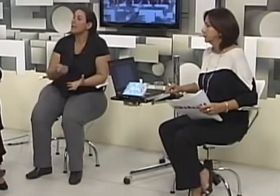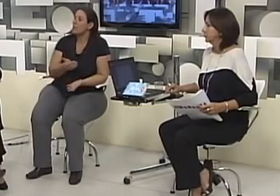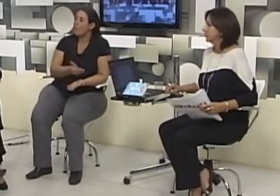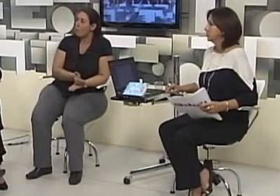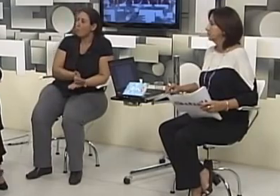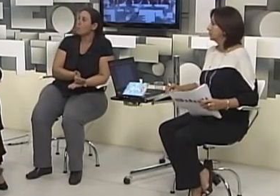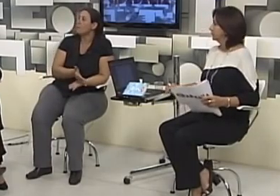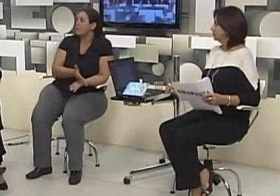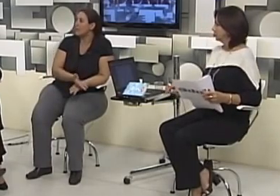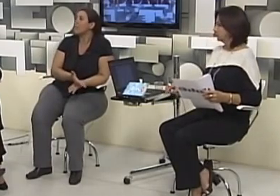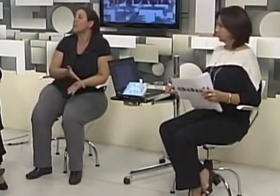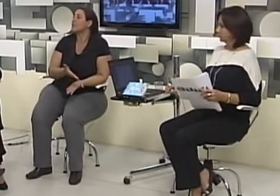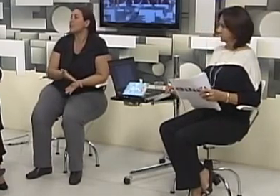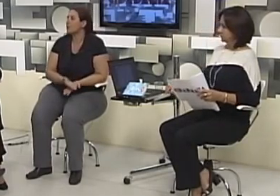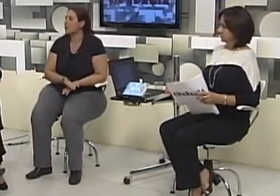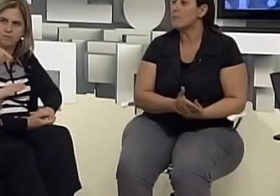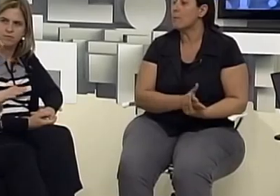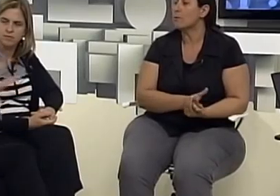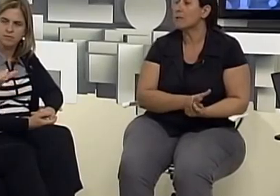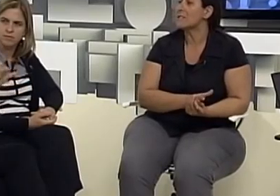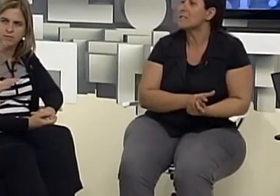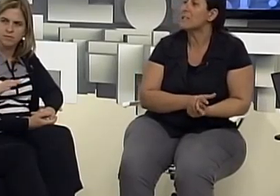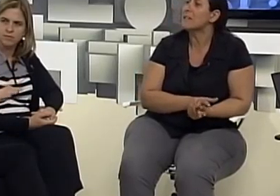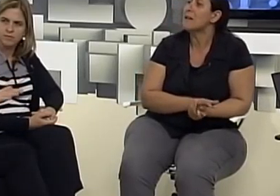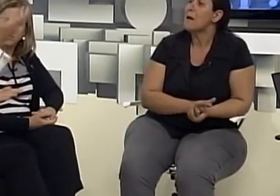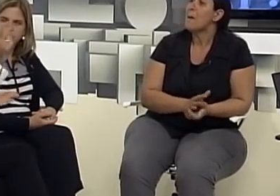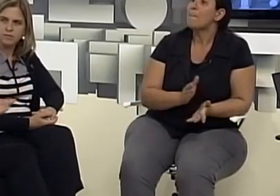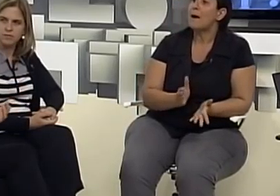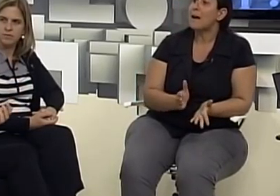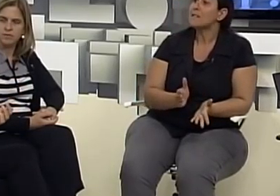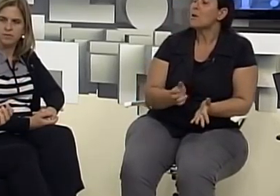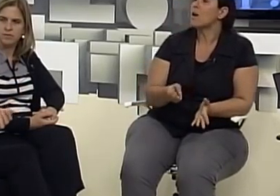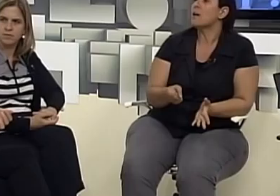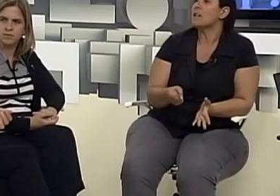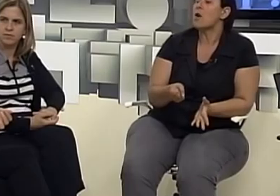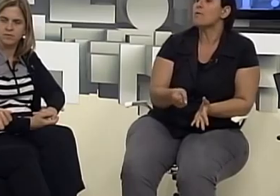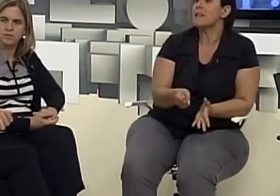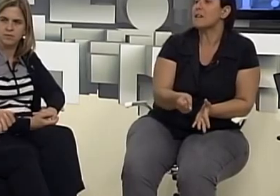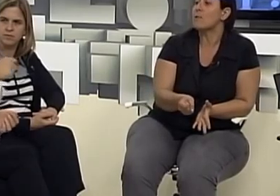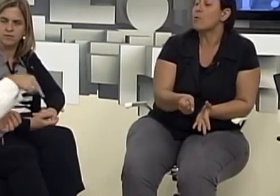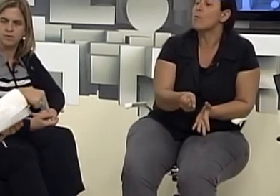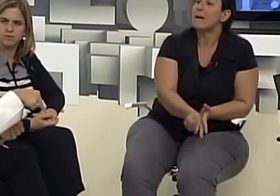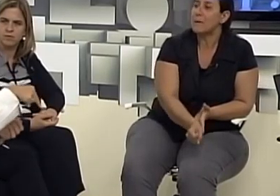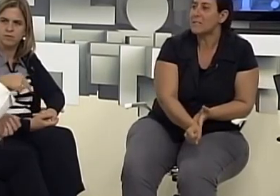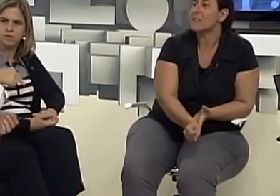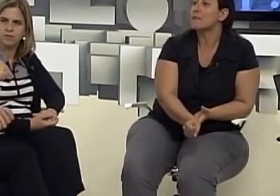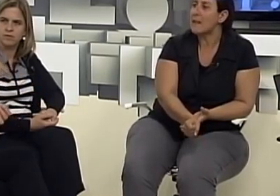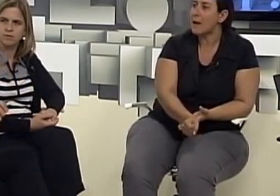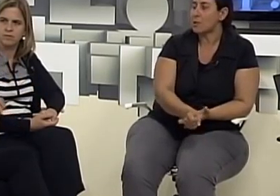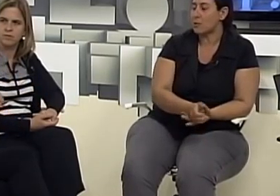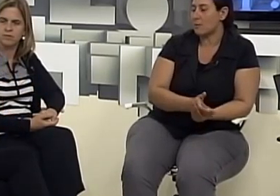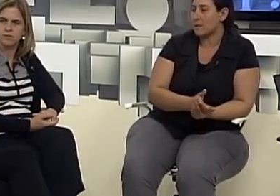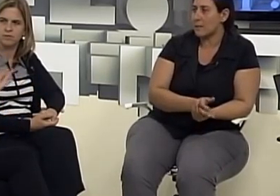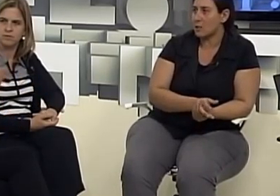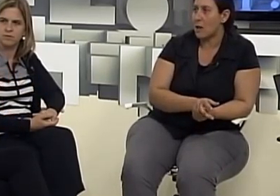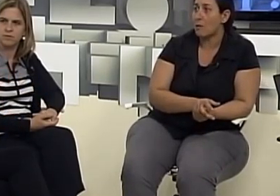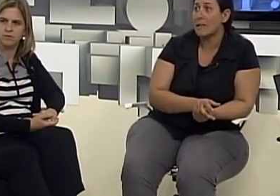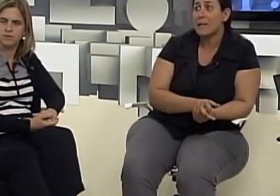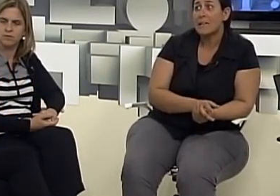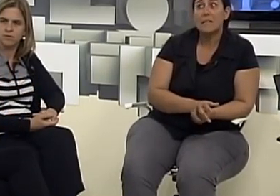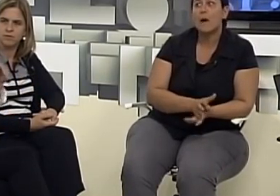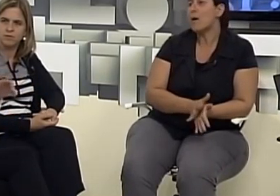incentivo de língua 1, Libras, língua 2, língua portuguesa escrita, mas resolve com a presença do intérprete dentro da sala